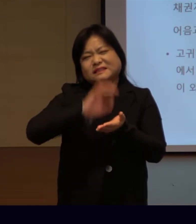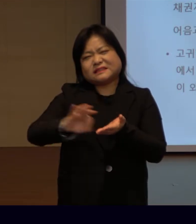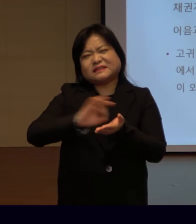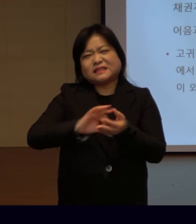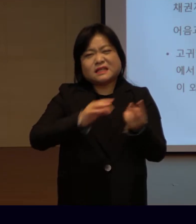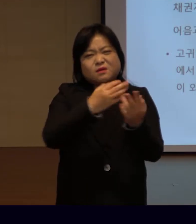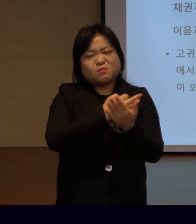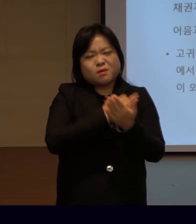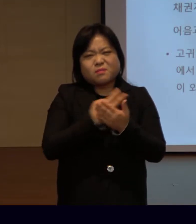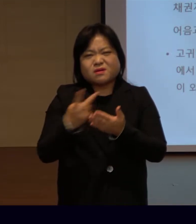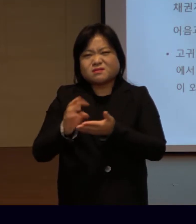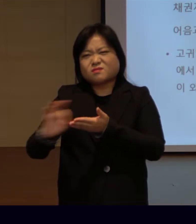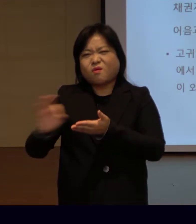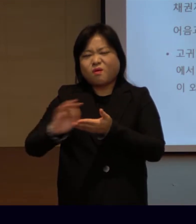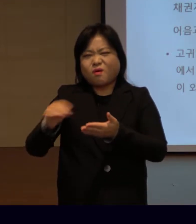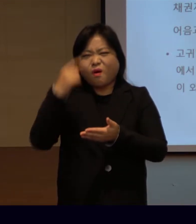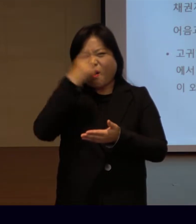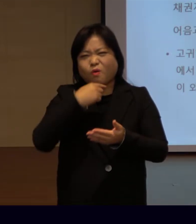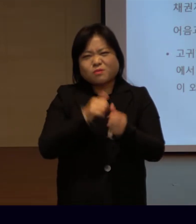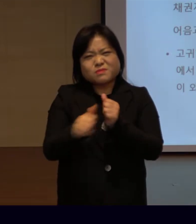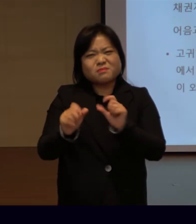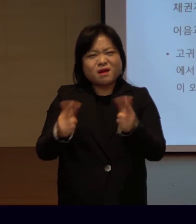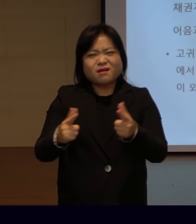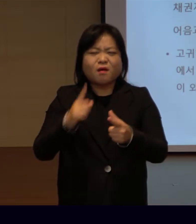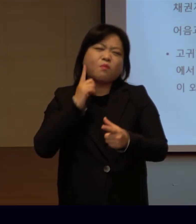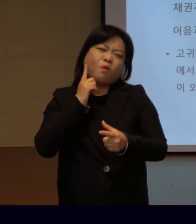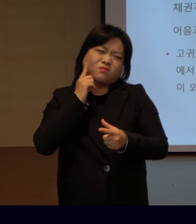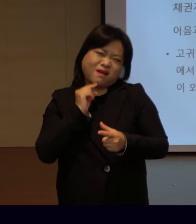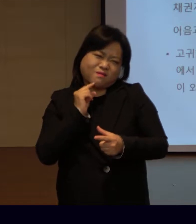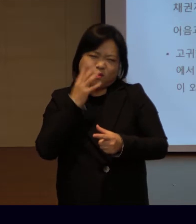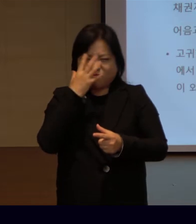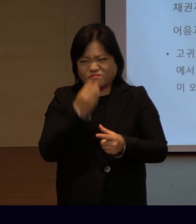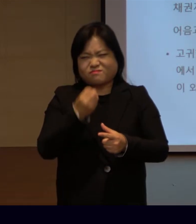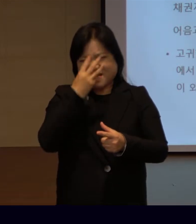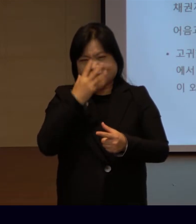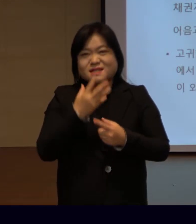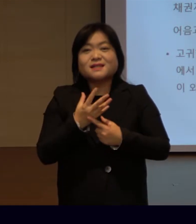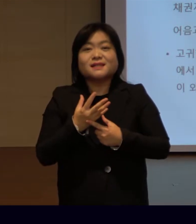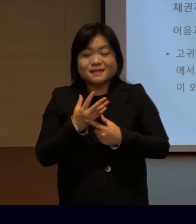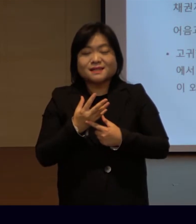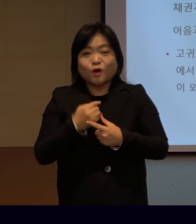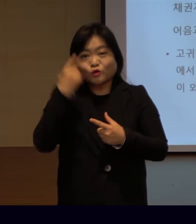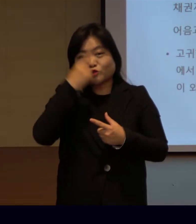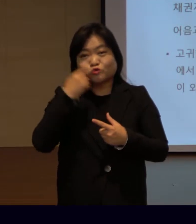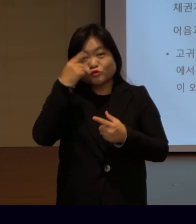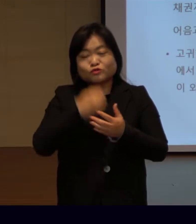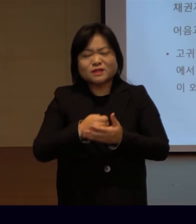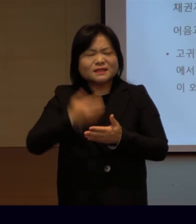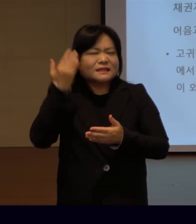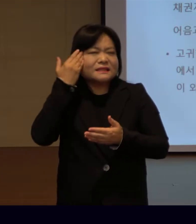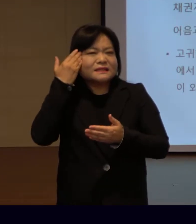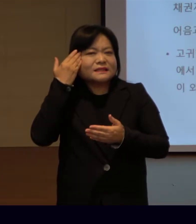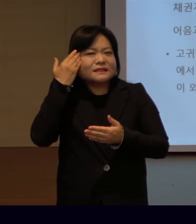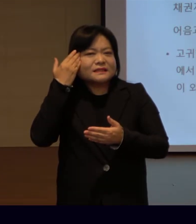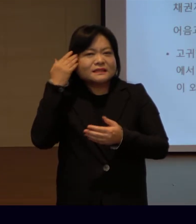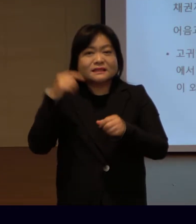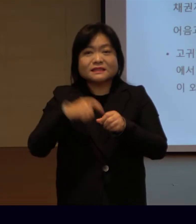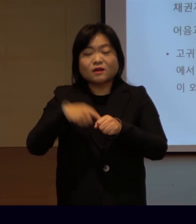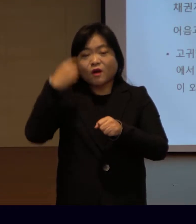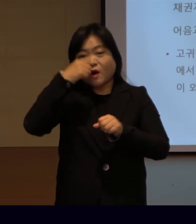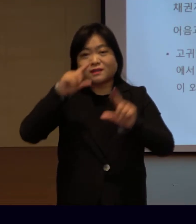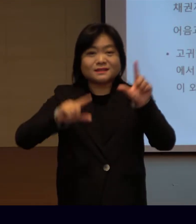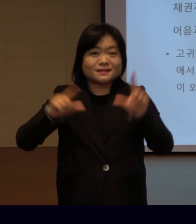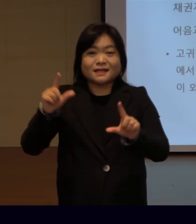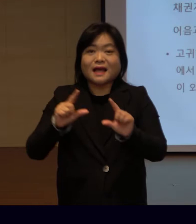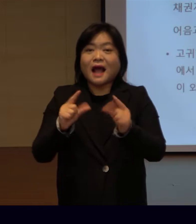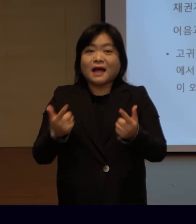보셨습니다만 결코 미남이 아닙니다. 키도 좀 작고 목이 짧고 이렇게 좀 지적인 그런